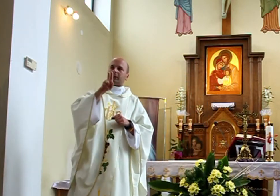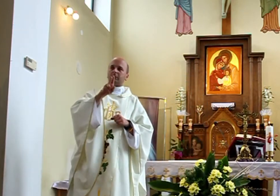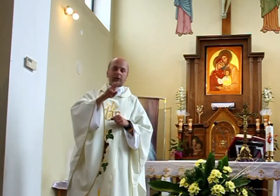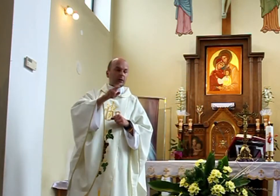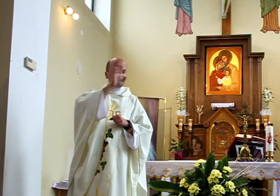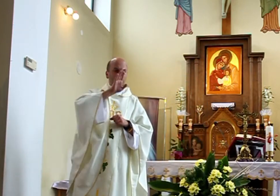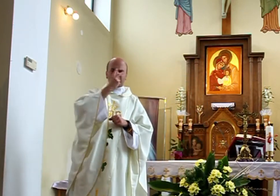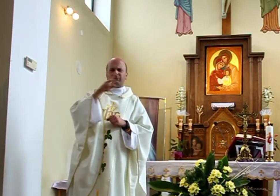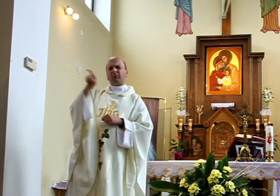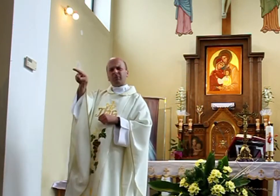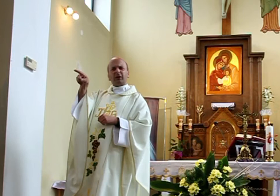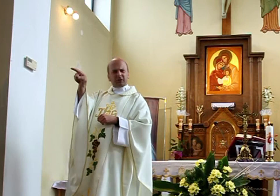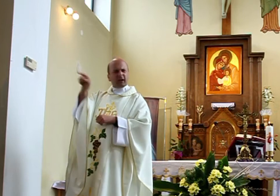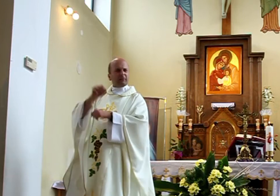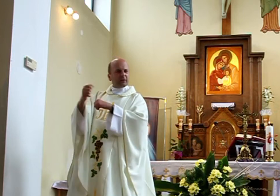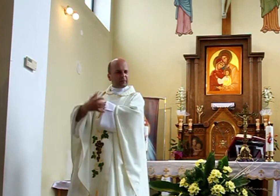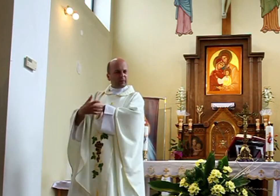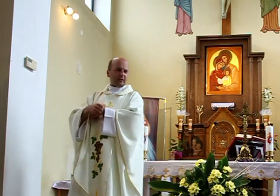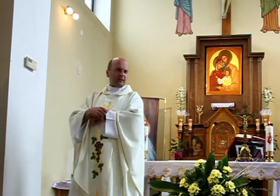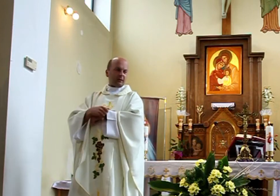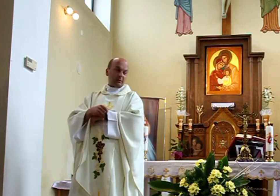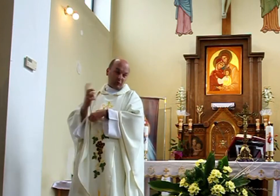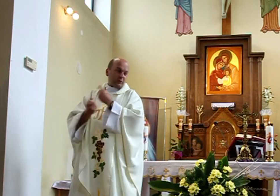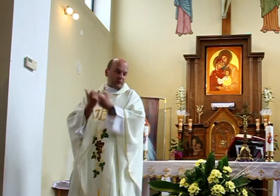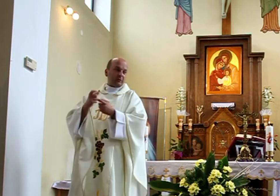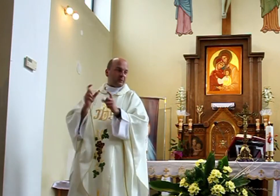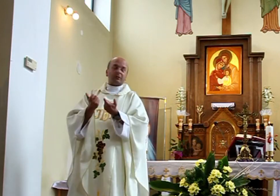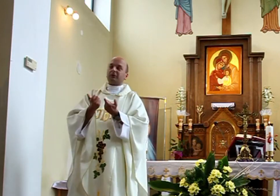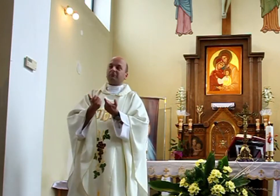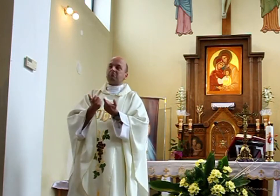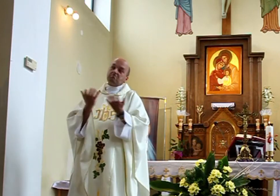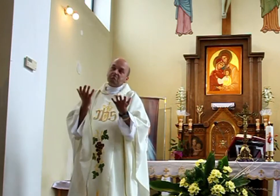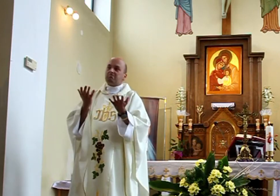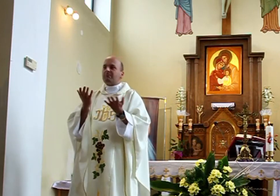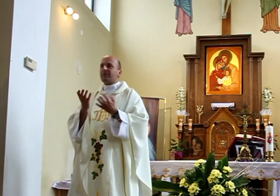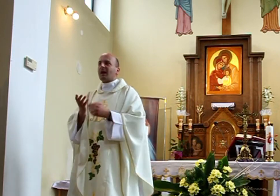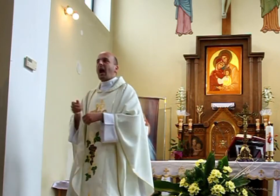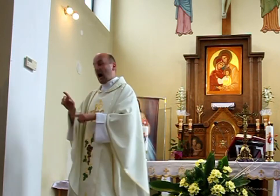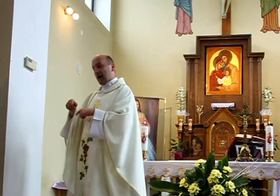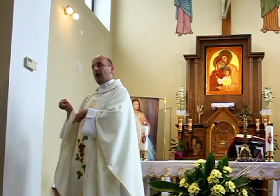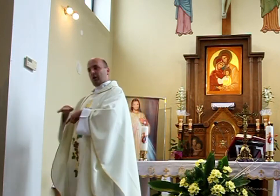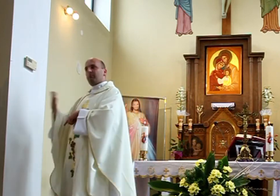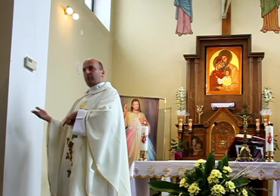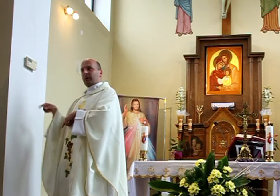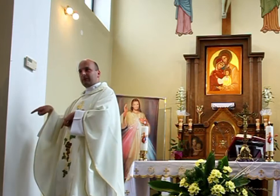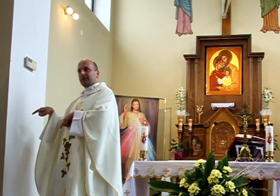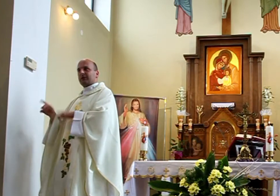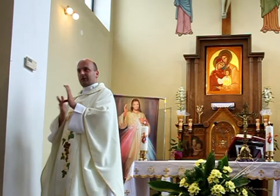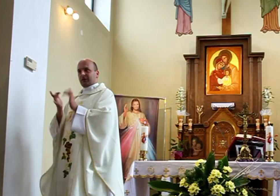pokazuje: Boże, popatrz, tam jest bieda. Może zrobimy coś. A po prawej stronie